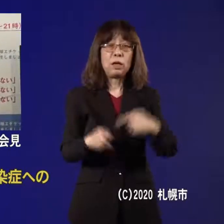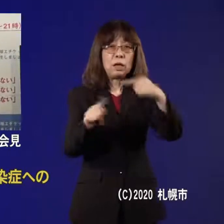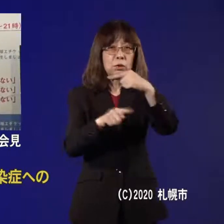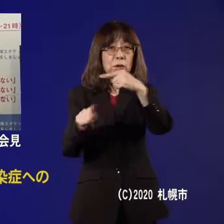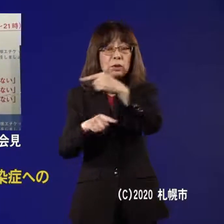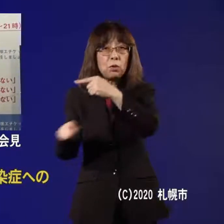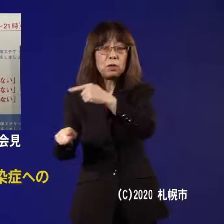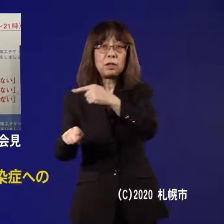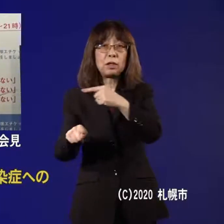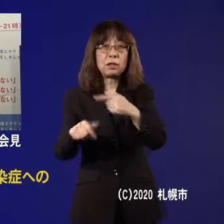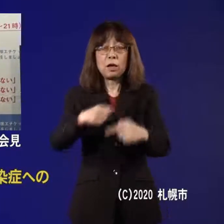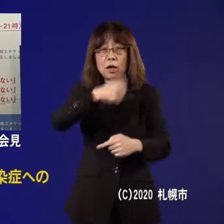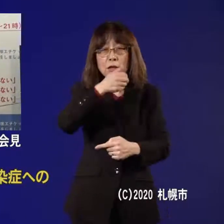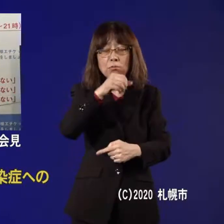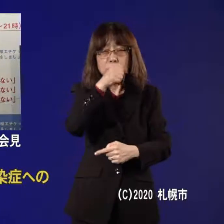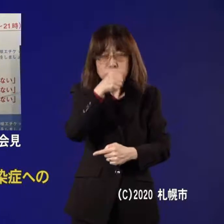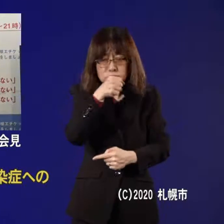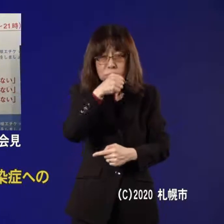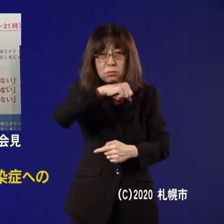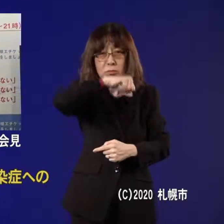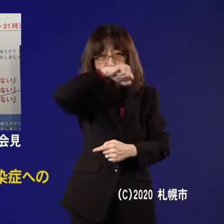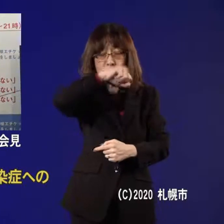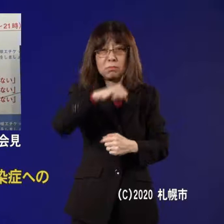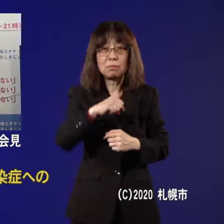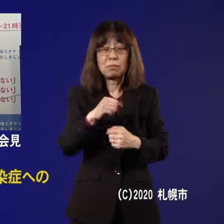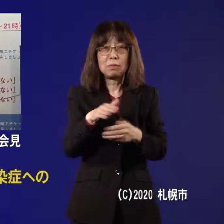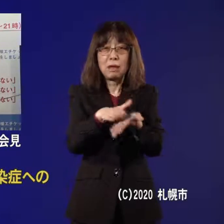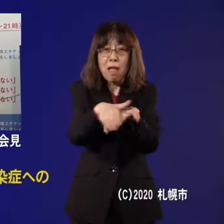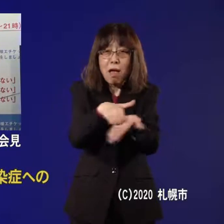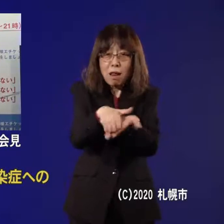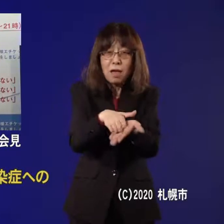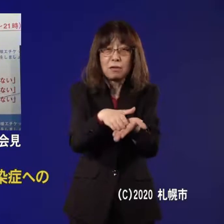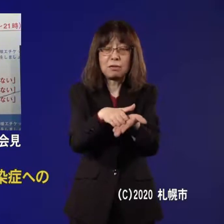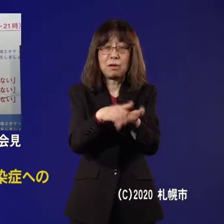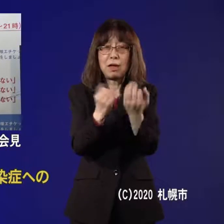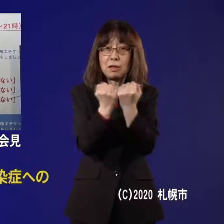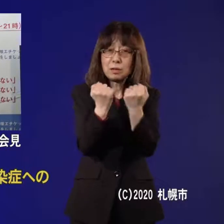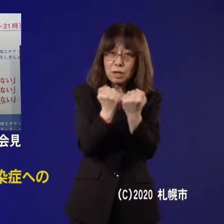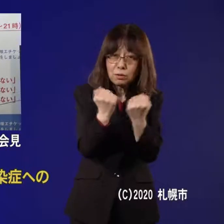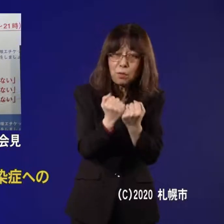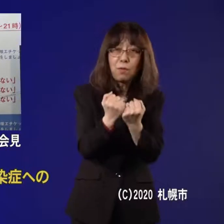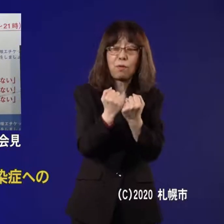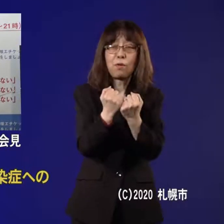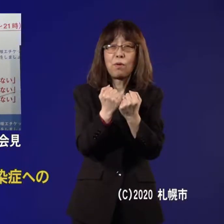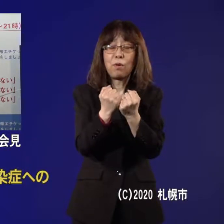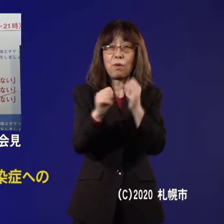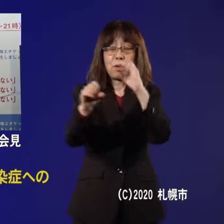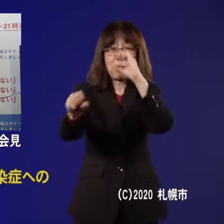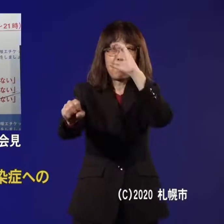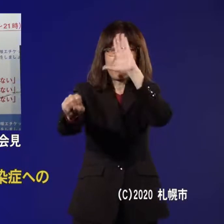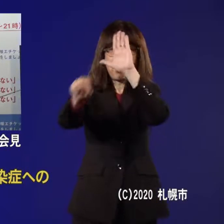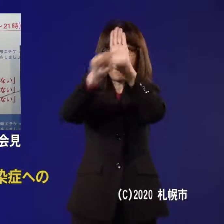ット、それから、免疫力を高めるという意味では、十分な睡眠、十分な栄養と運